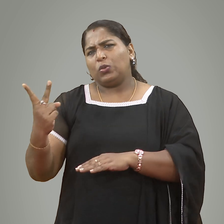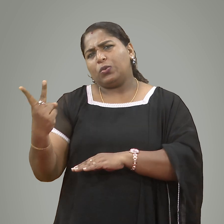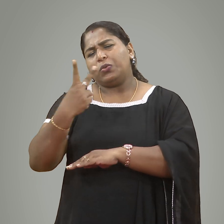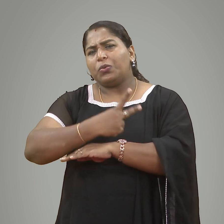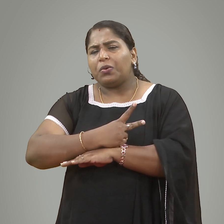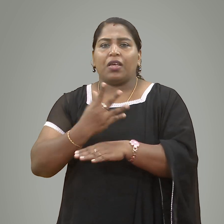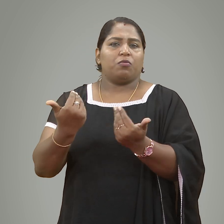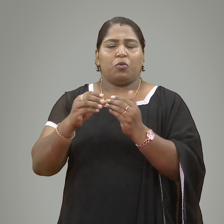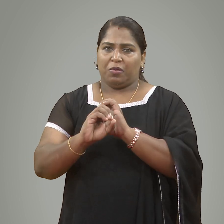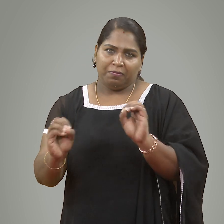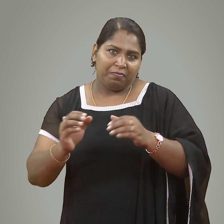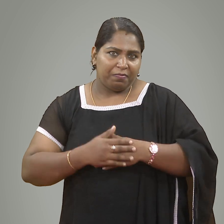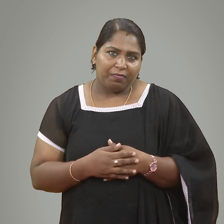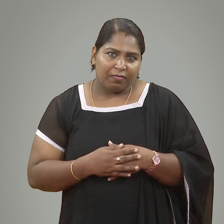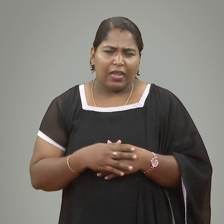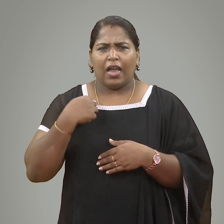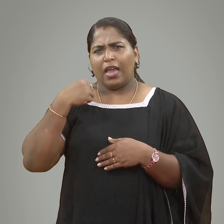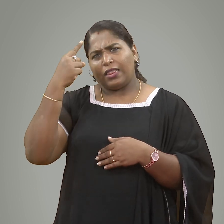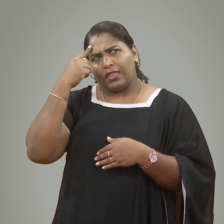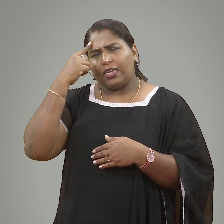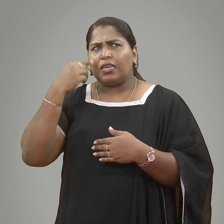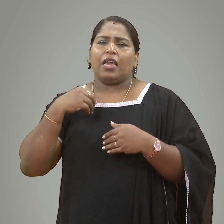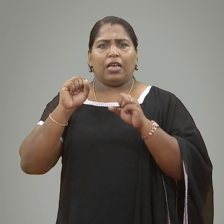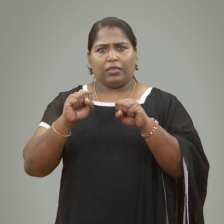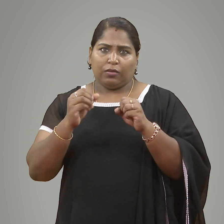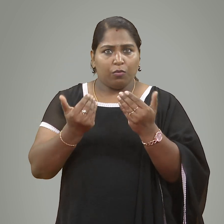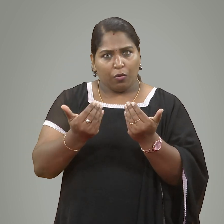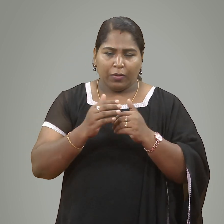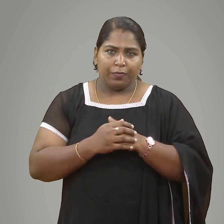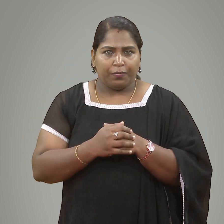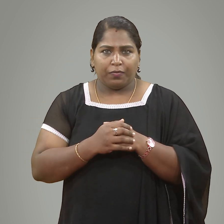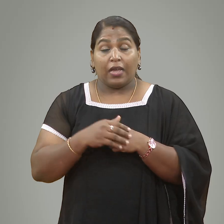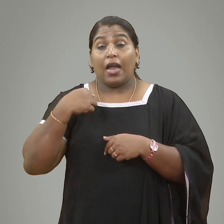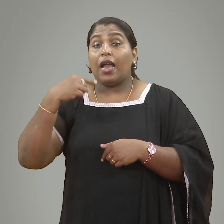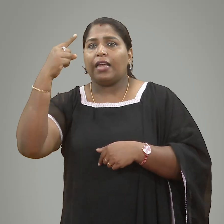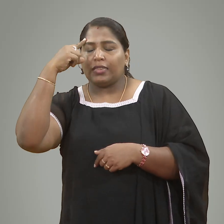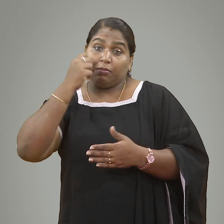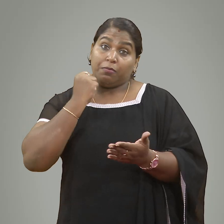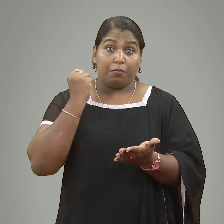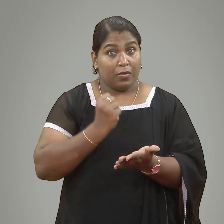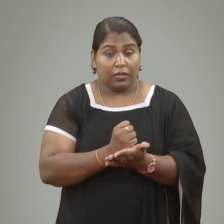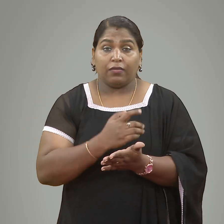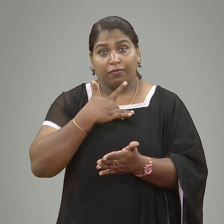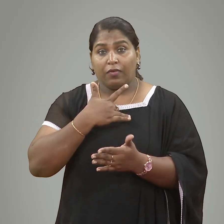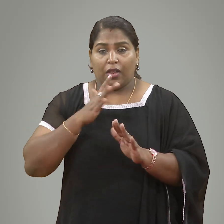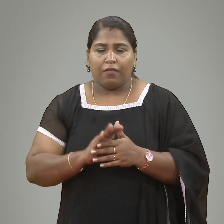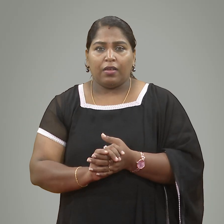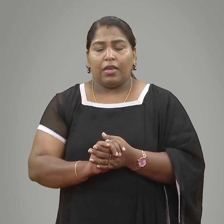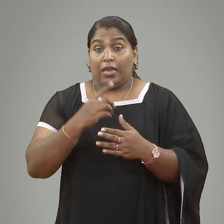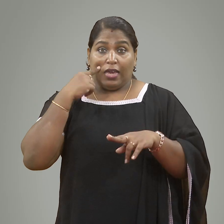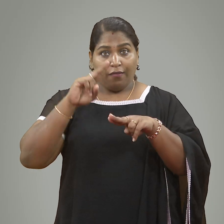2 ദിവസം പ്രായോഗികമല്ല. എൻ്റെ അഭിപ്രായത്തിൽ അത് പ്രായോഗികമാണെന്നാണ് തോന്നുന്നത്. എനിക്ക് തോന്നുന്നത് വളരെ അത്യാവശ്യമുള്ളതാണ്.